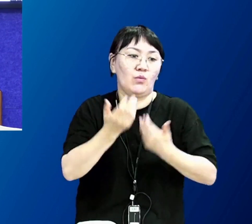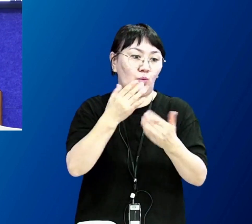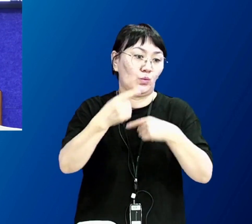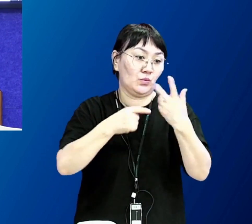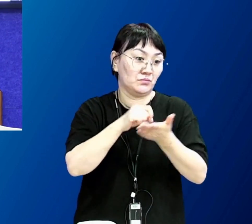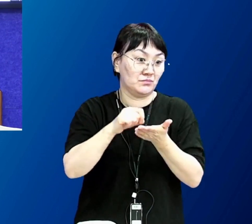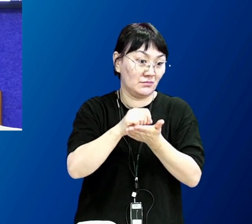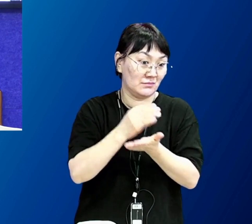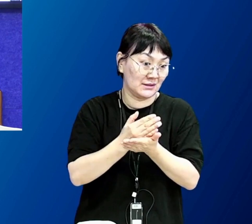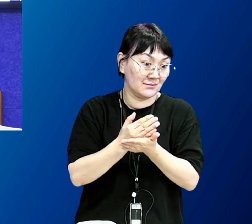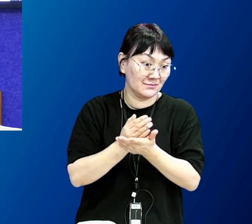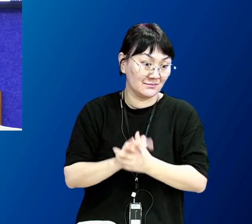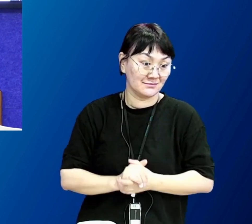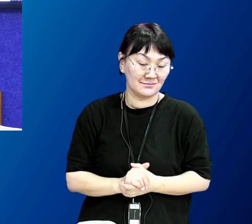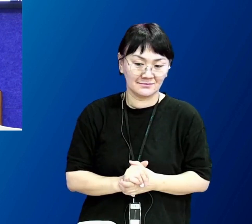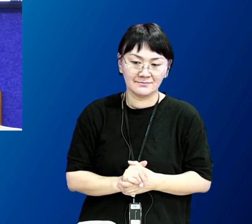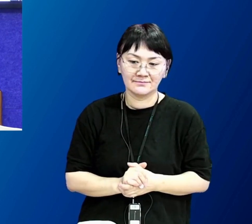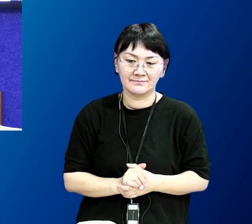За.